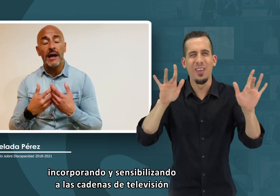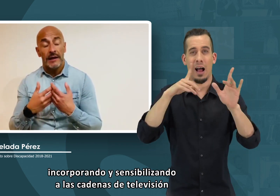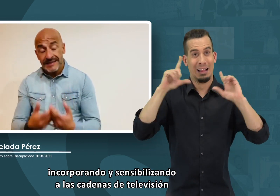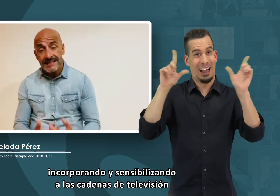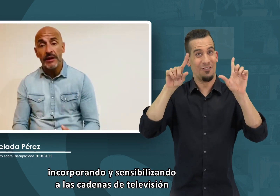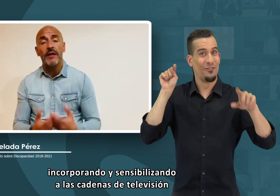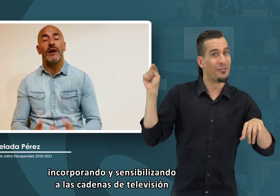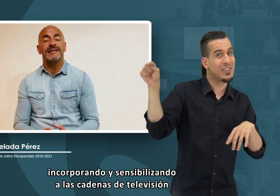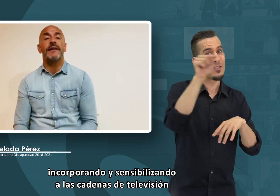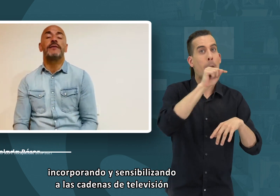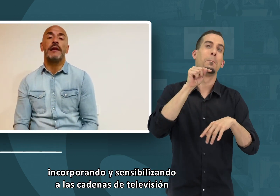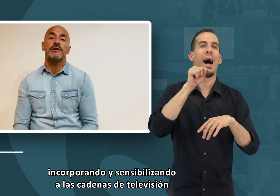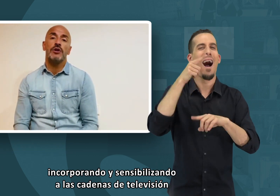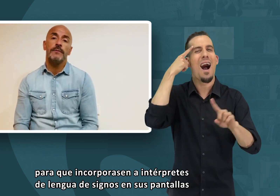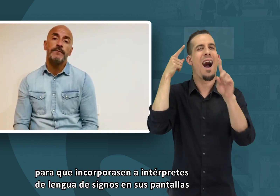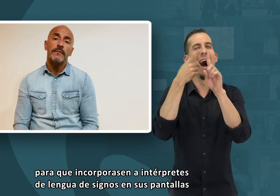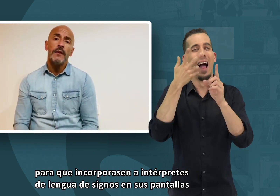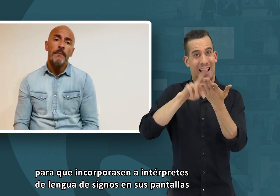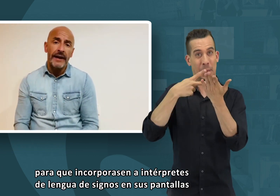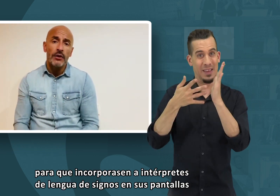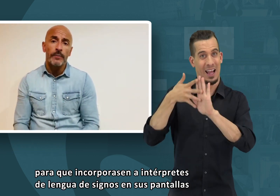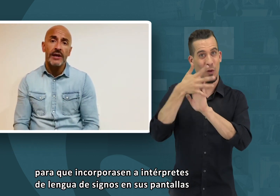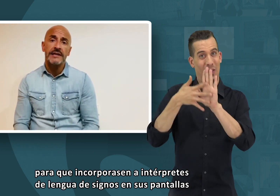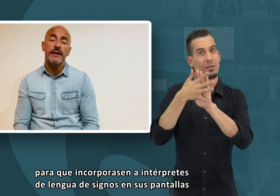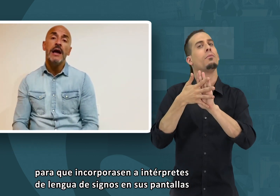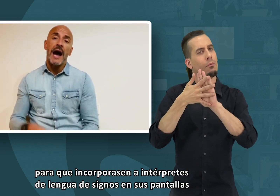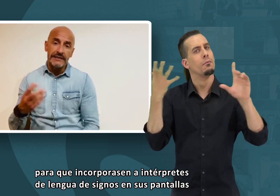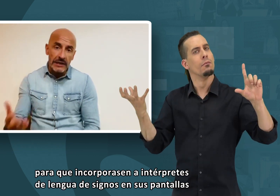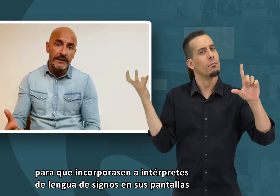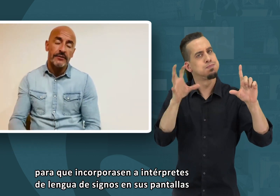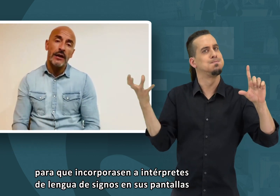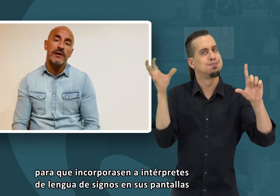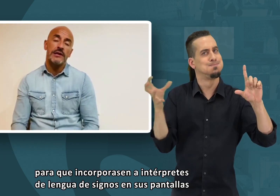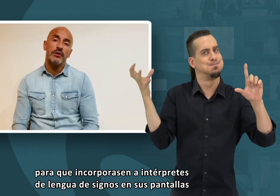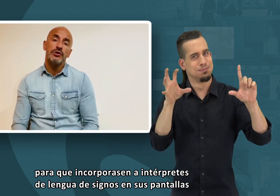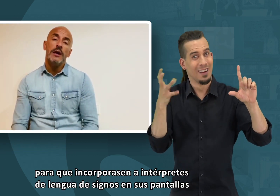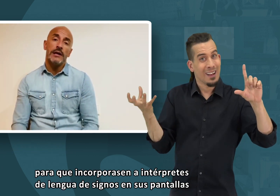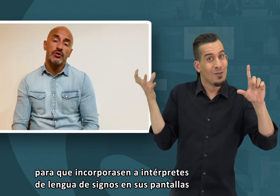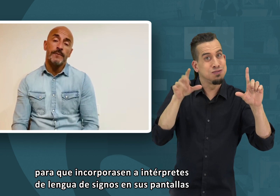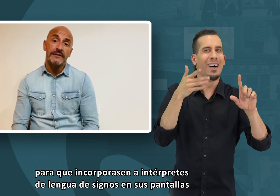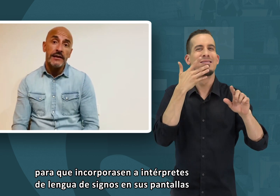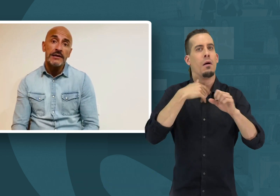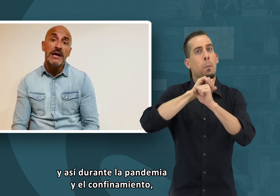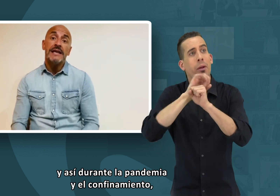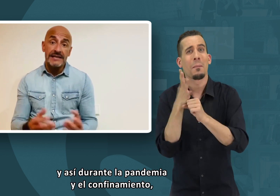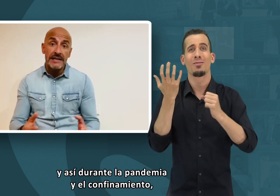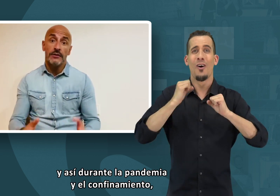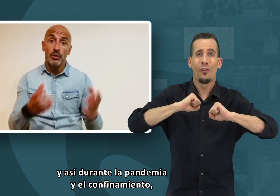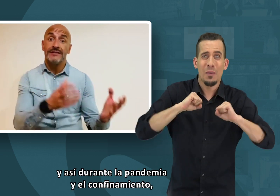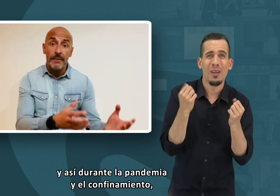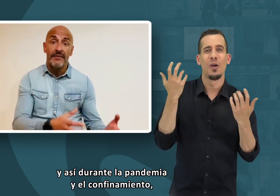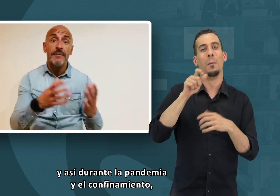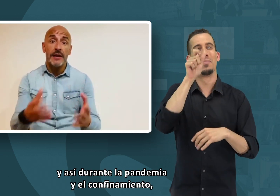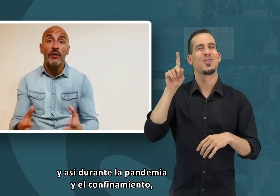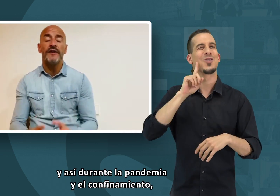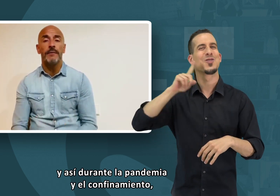incorporando, sensibilizando a las cadenas de televisión para que incorporasen a intérpretes de lengua de signos en sus pantallas y así,